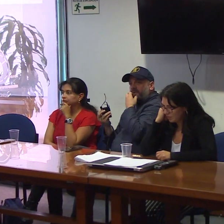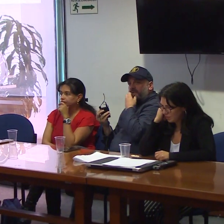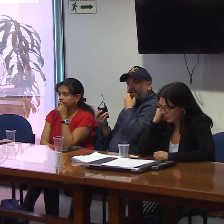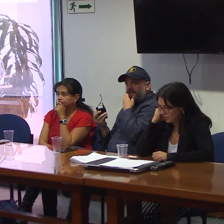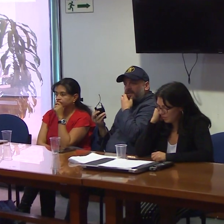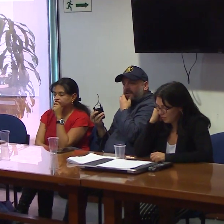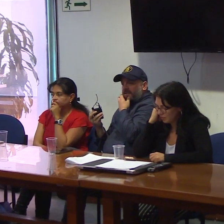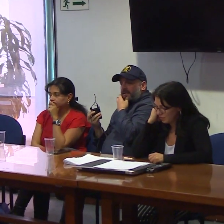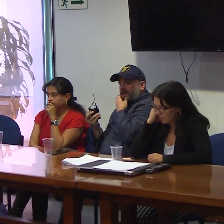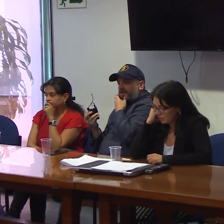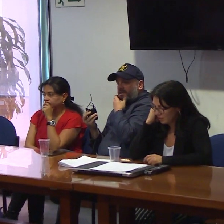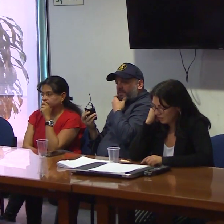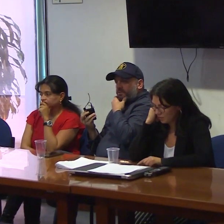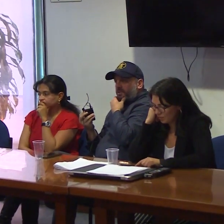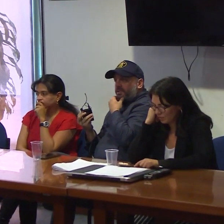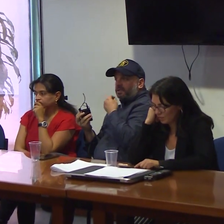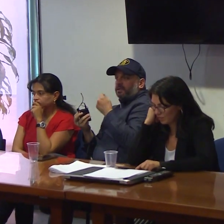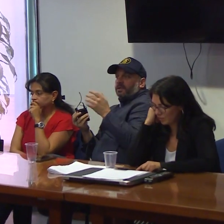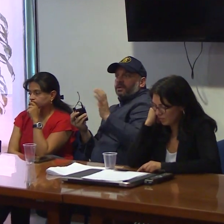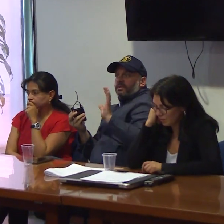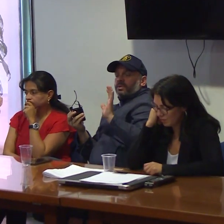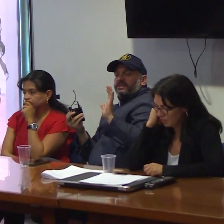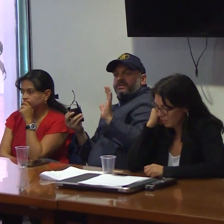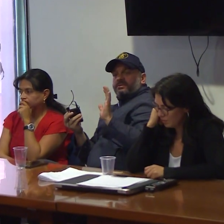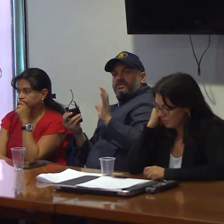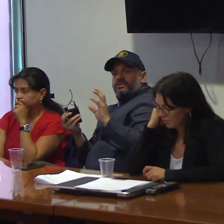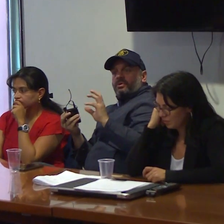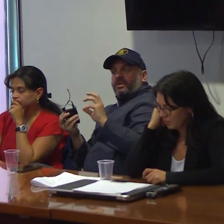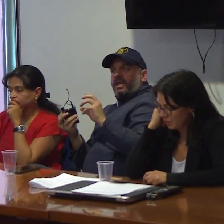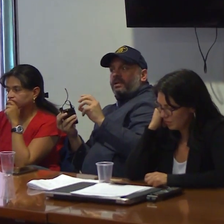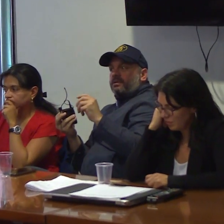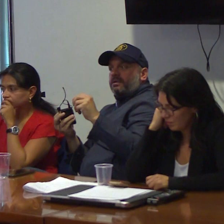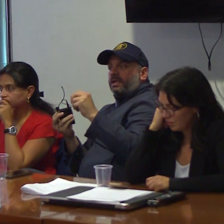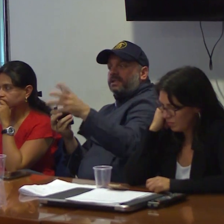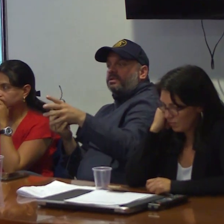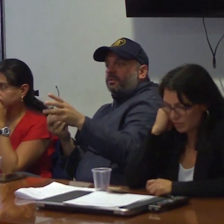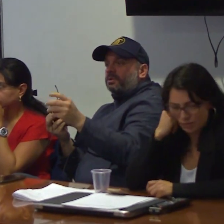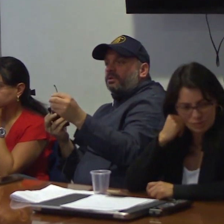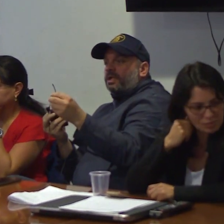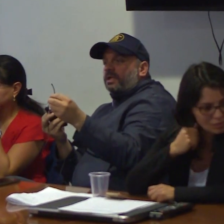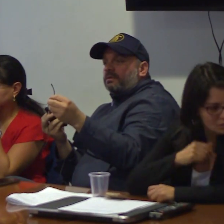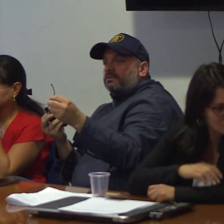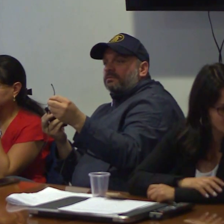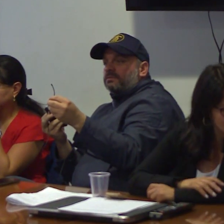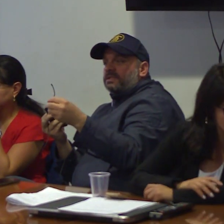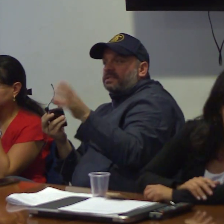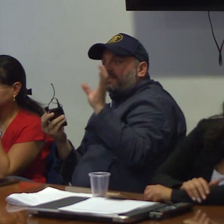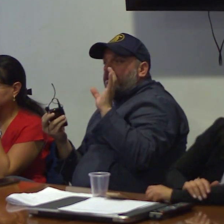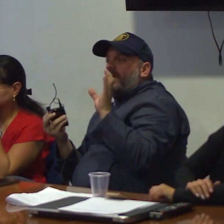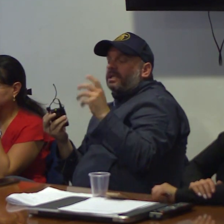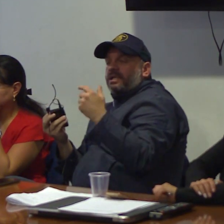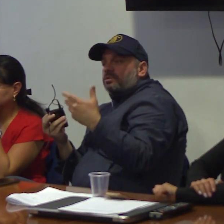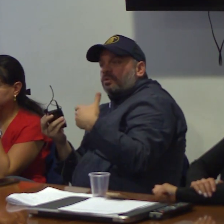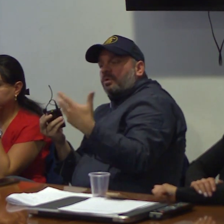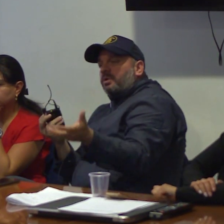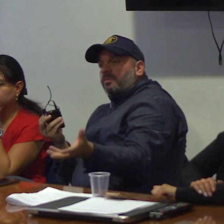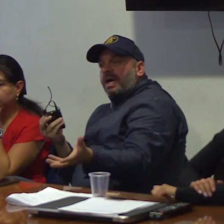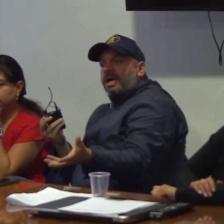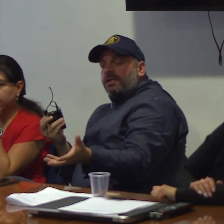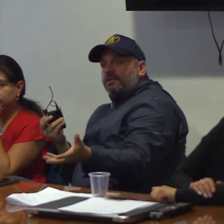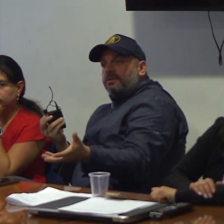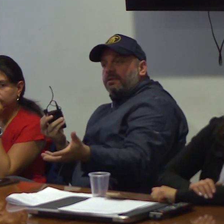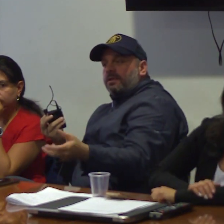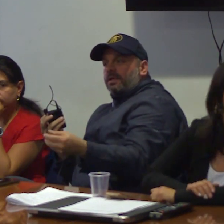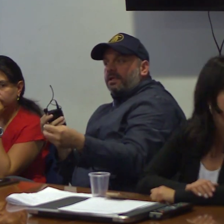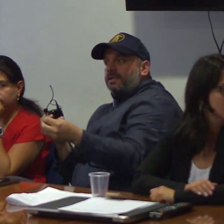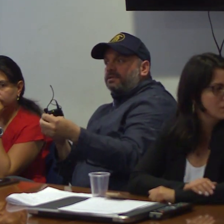plan curricular que habla el profesor Edgar, pues yo creo que en este momento lo que se estila, y que yo no lo veo